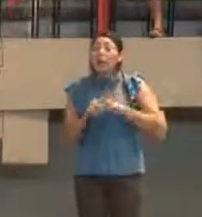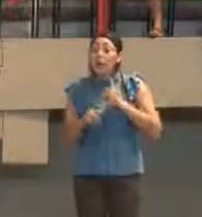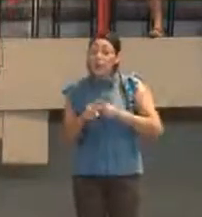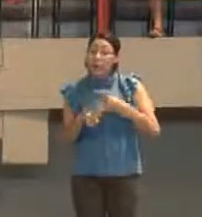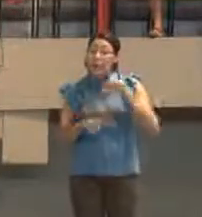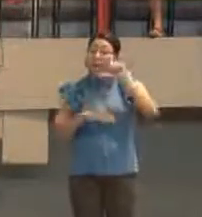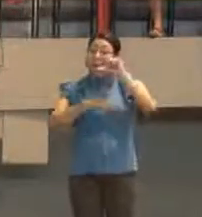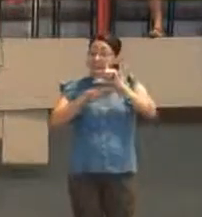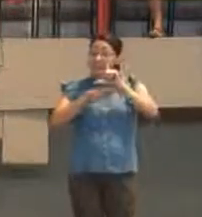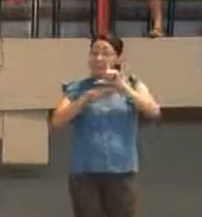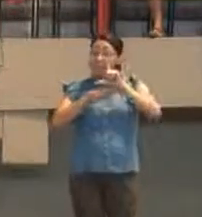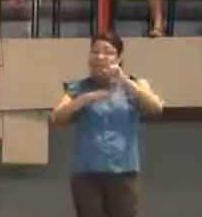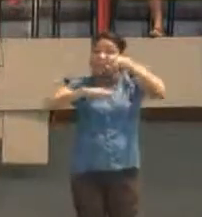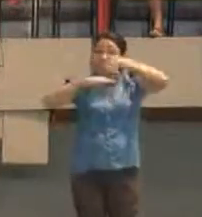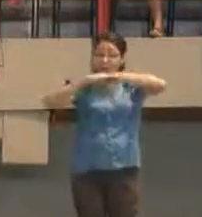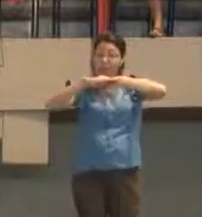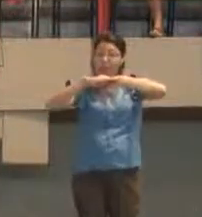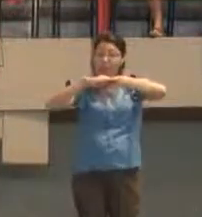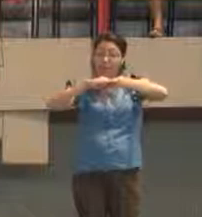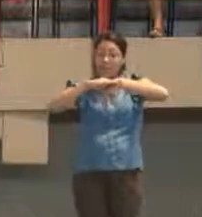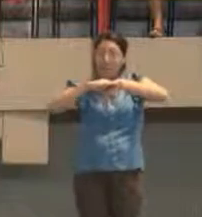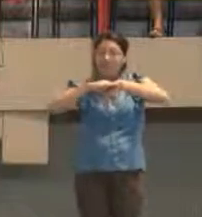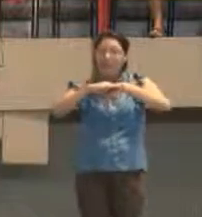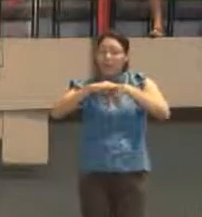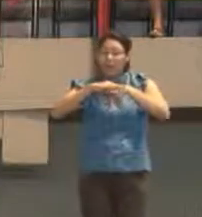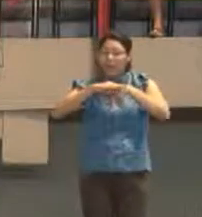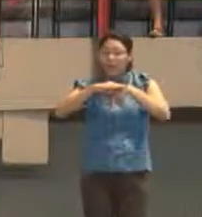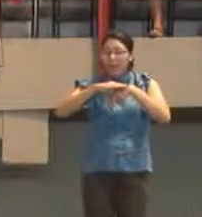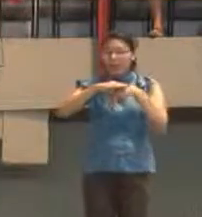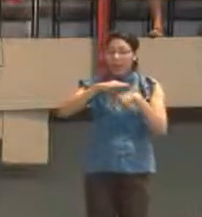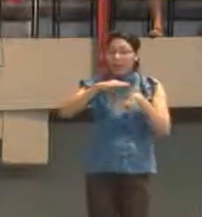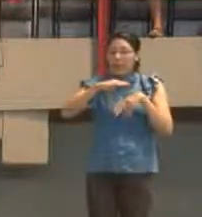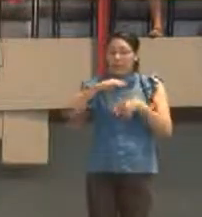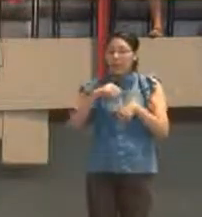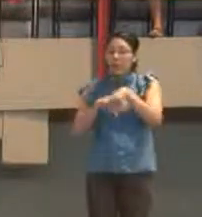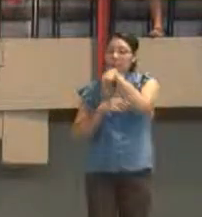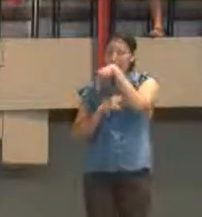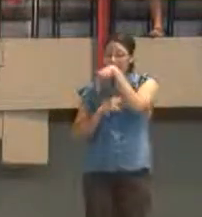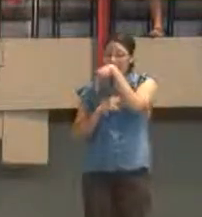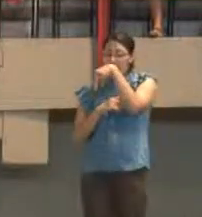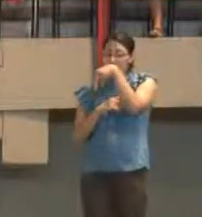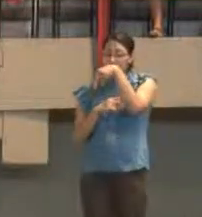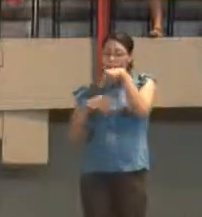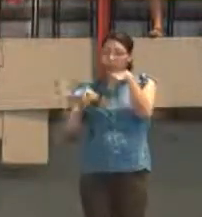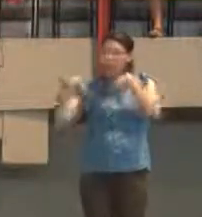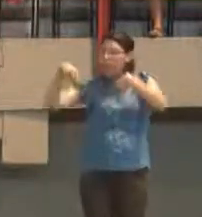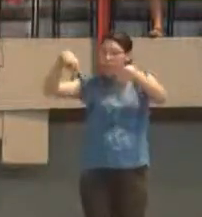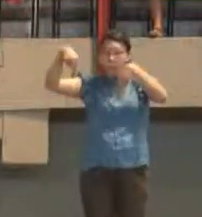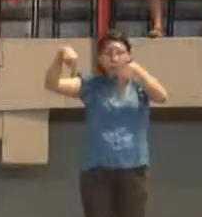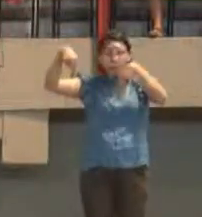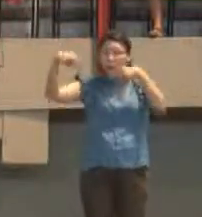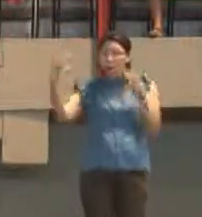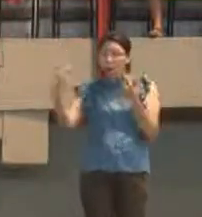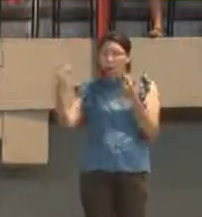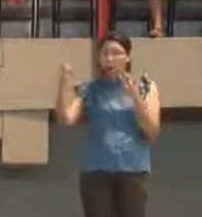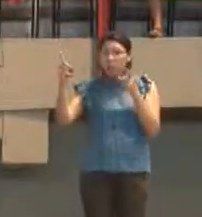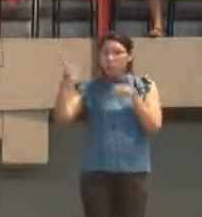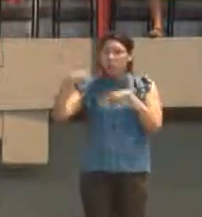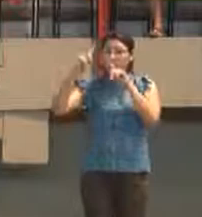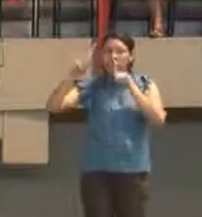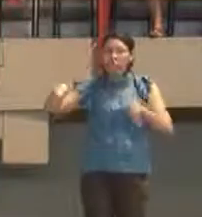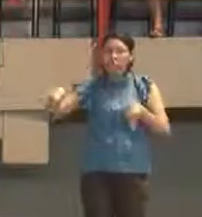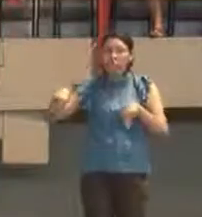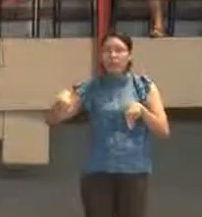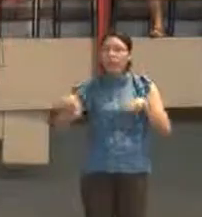L sobre N. E quando você multiplica por N, o N corta. Aí fica só o